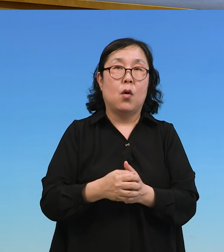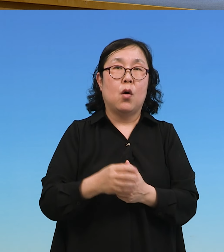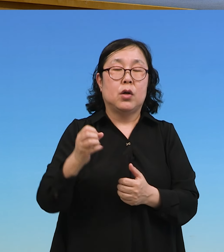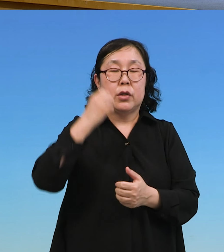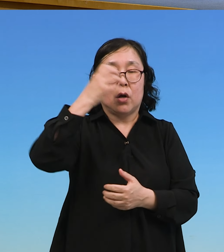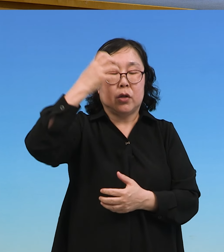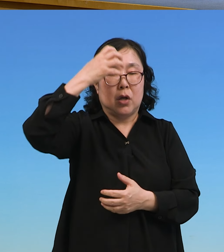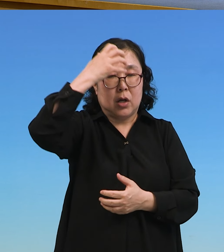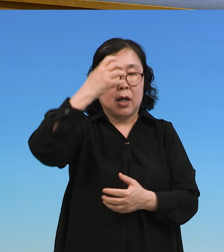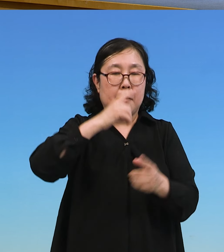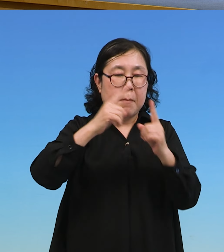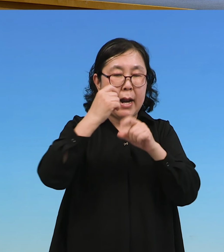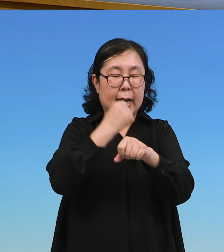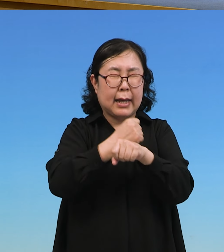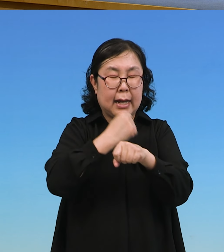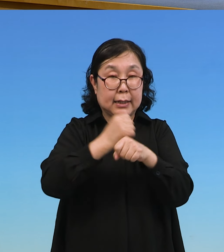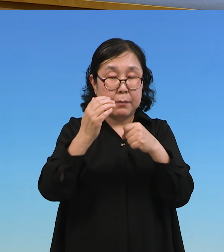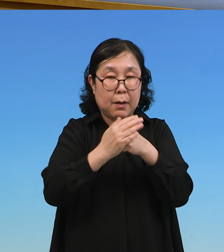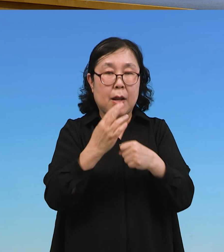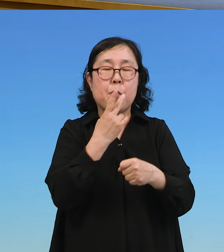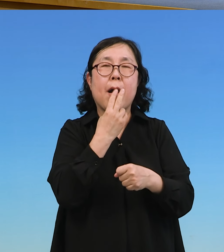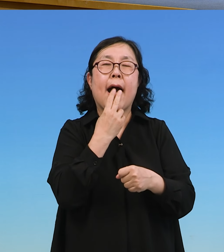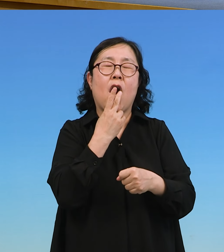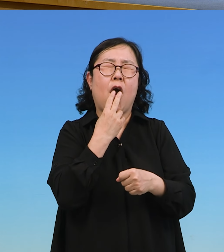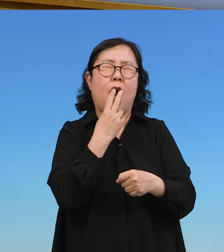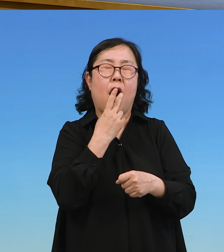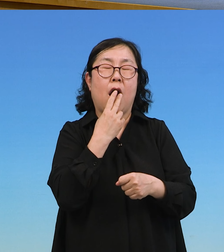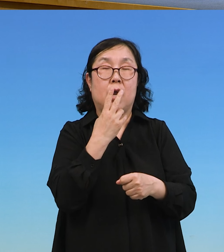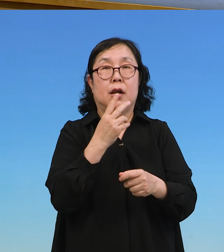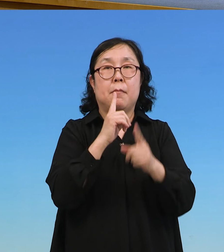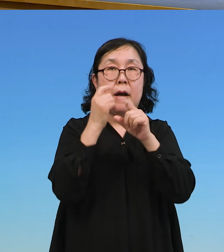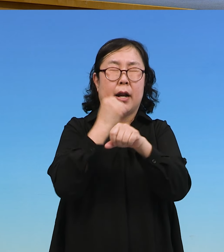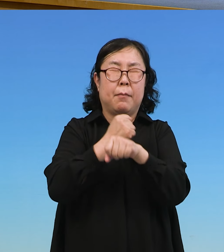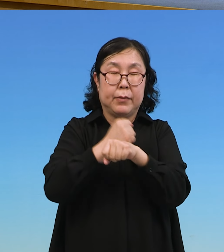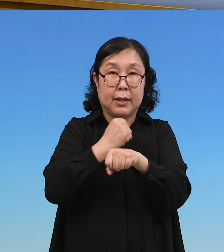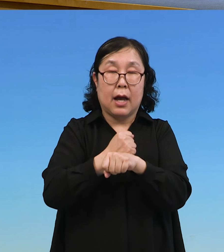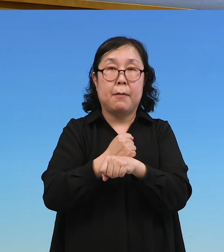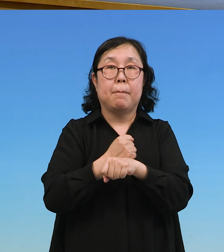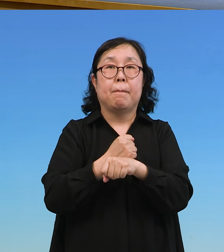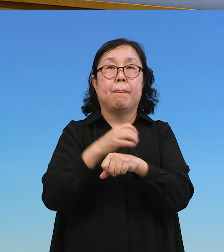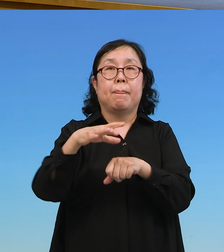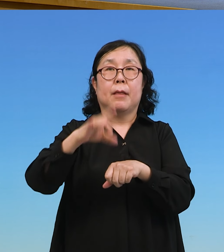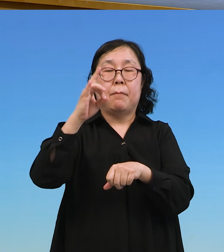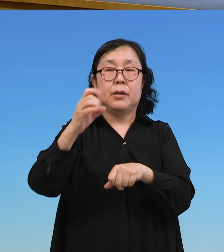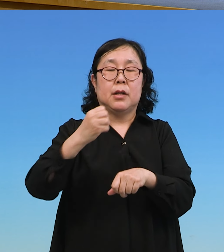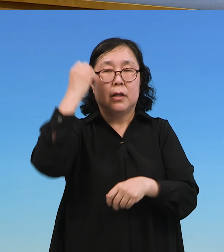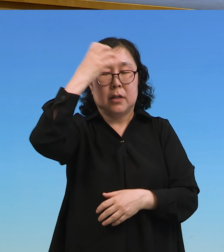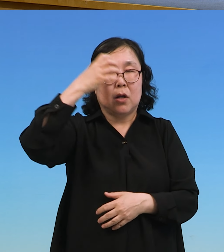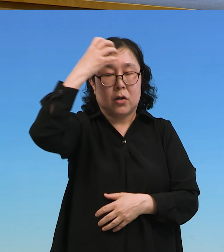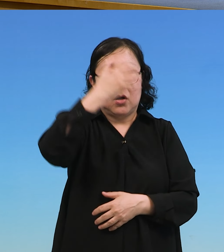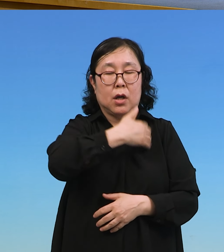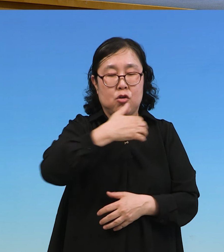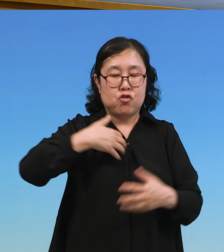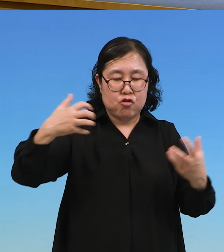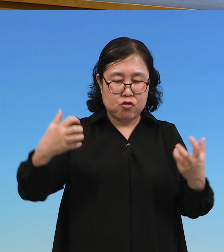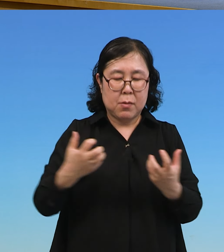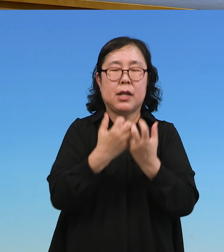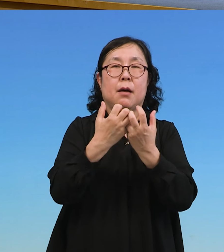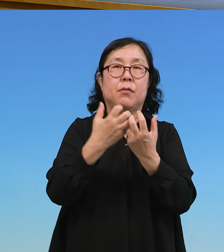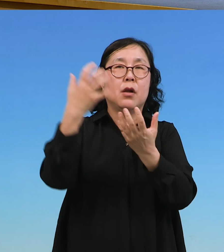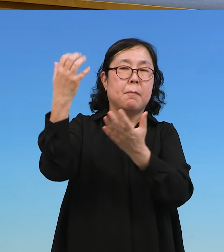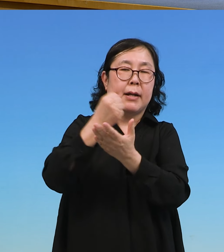다른 언어들로 말하기 시작하네. 이게 보니까 두 가지 특징이 있네요. 초대교회가 태동될 때 하나는요, 성령의 충만함을